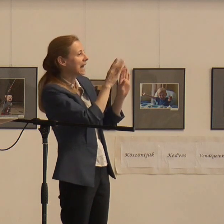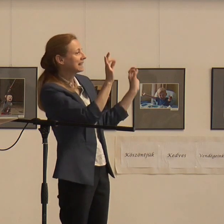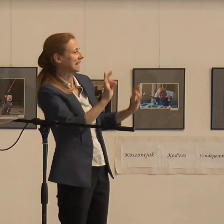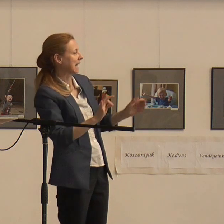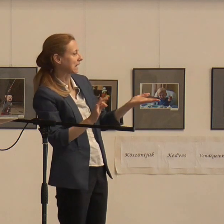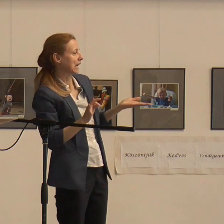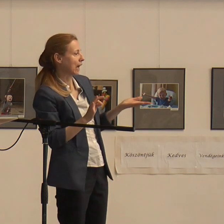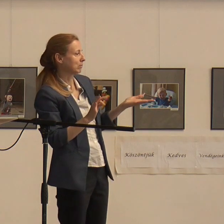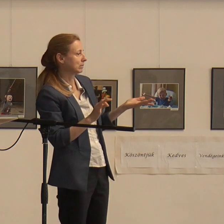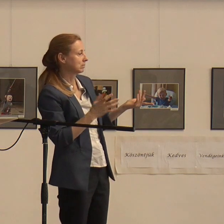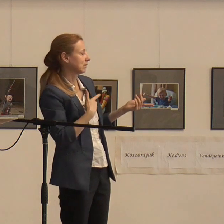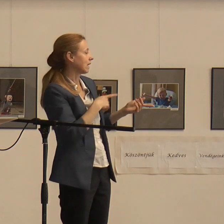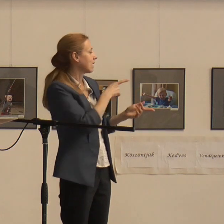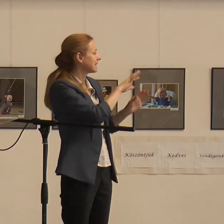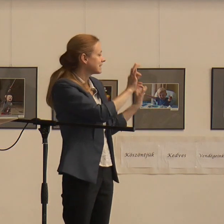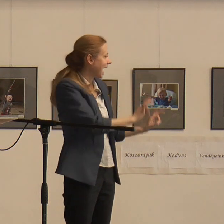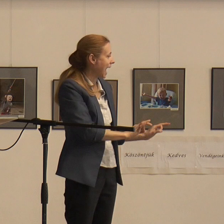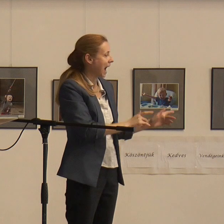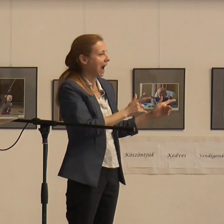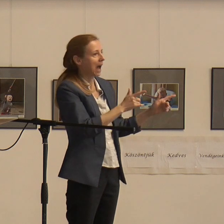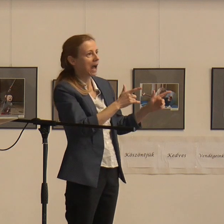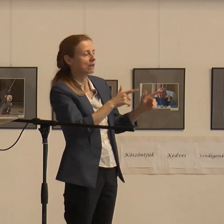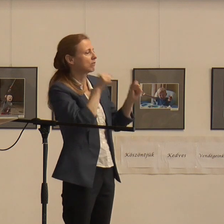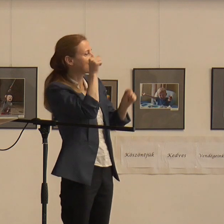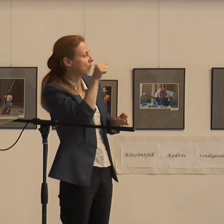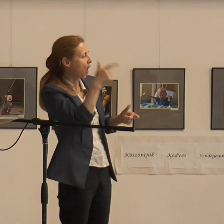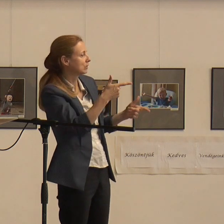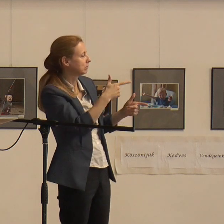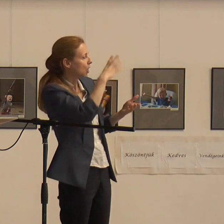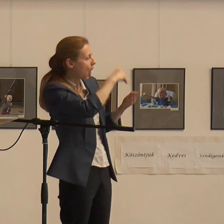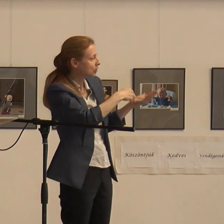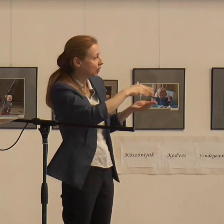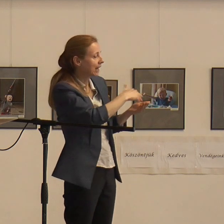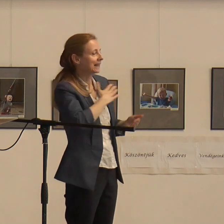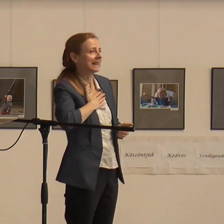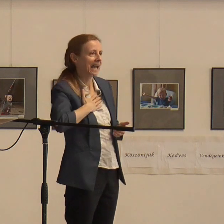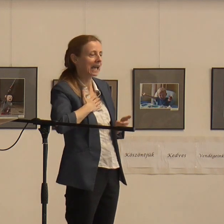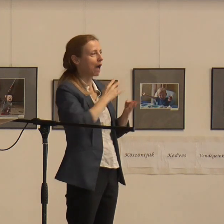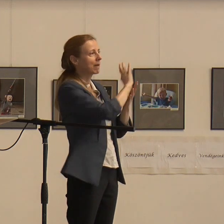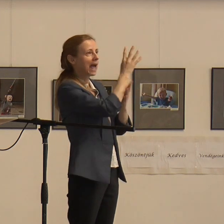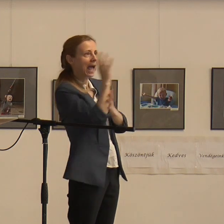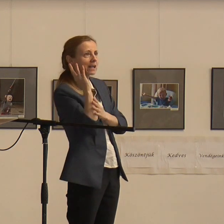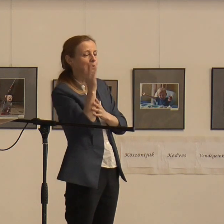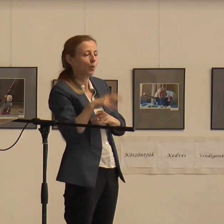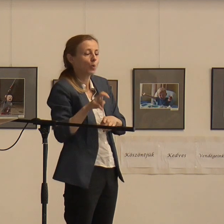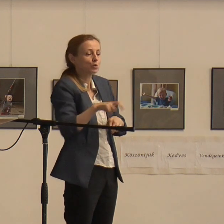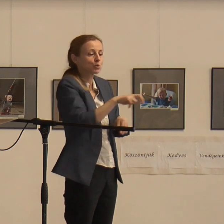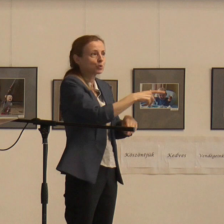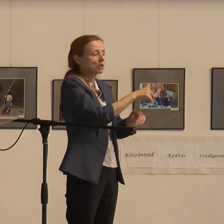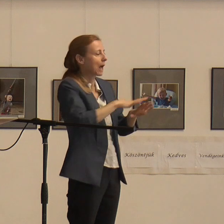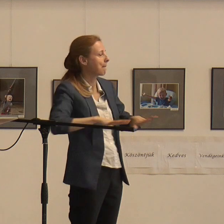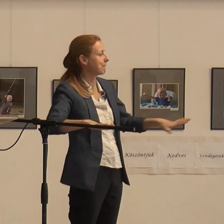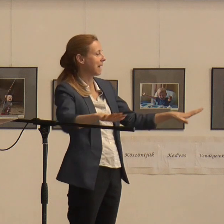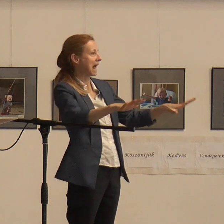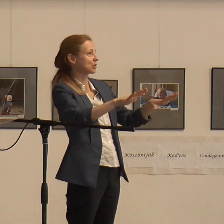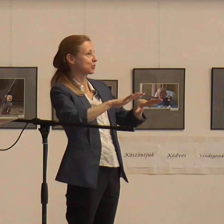térkép? Járat, vadlaktanyát. De nekem erdőt, szöcskét,